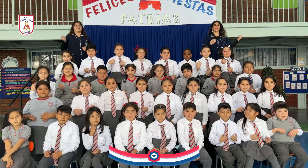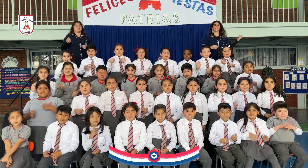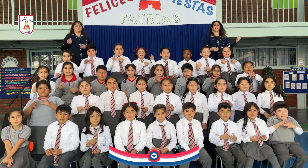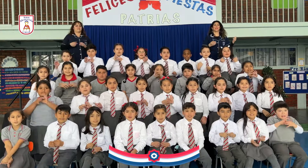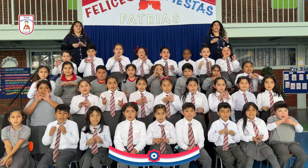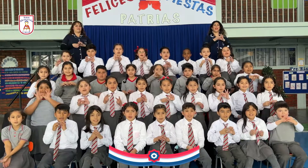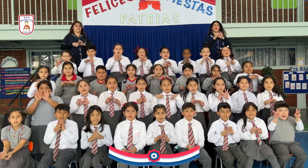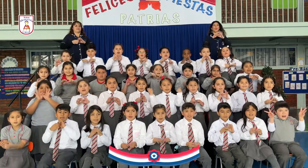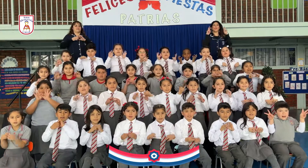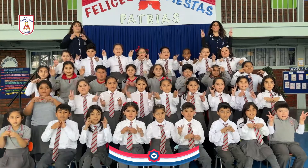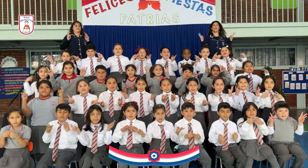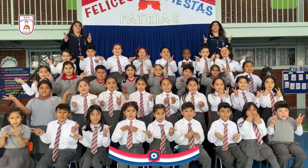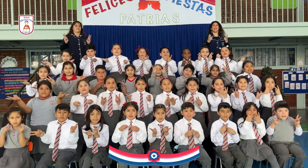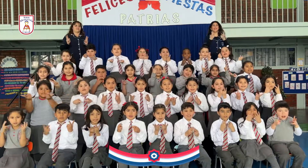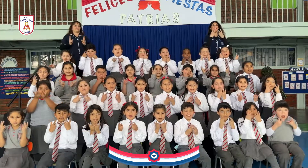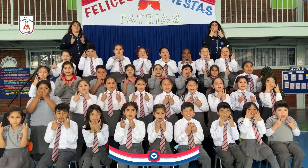Gracias a la vida